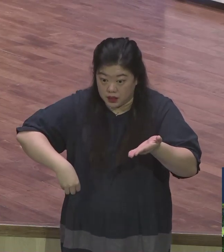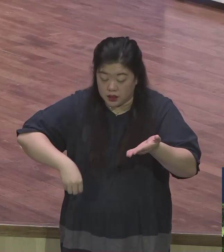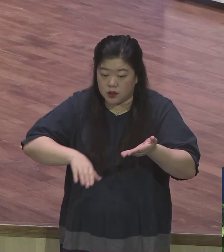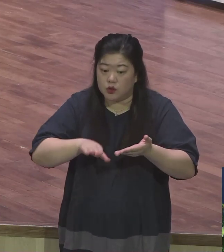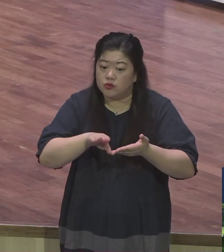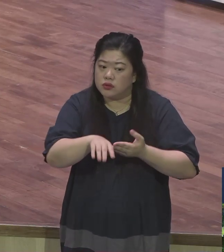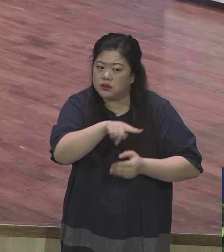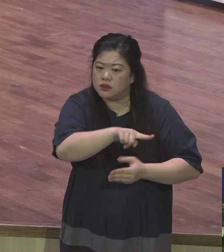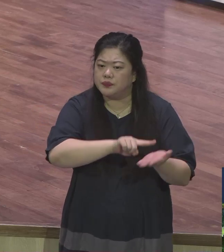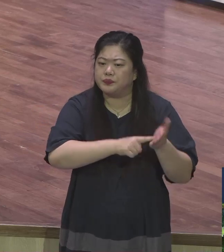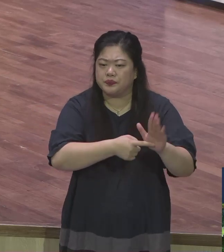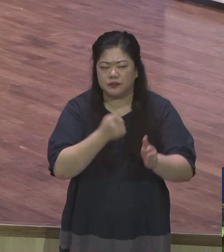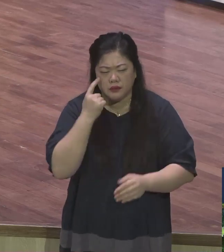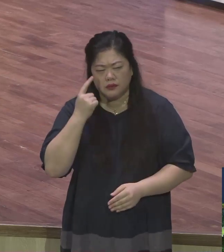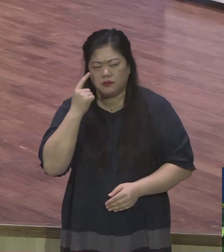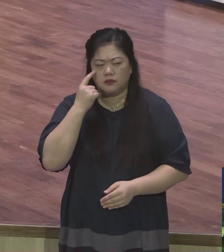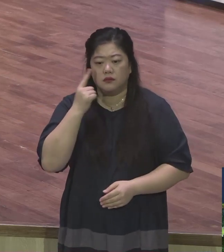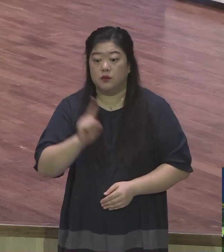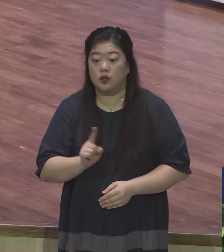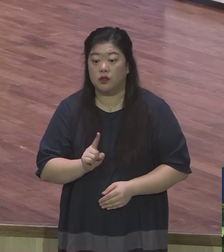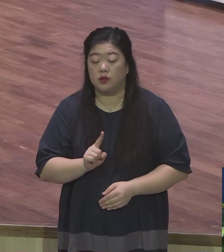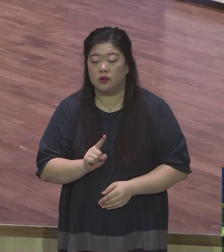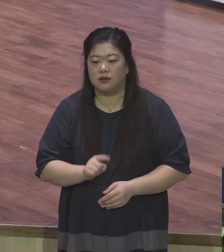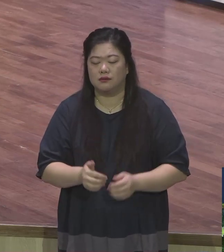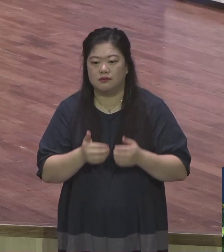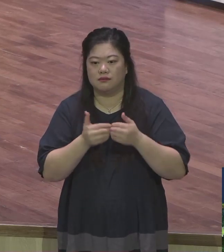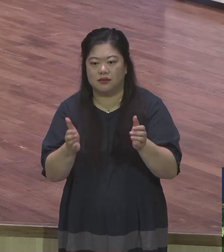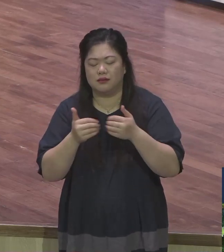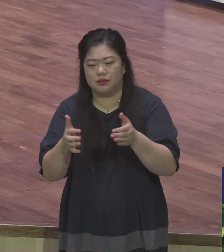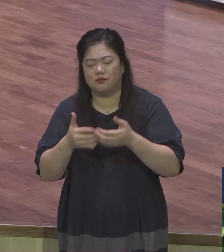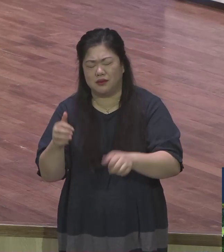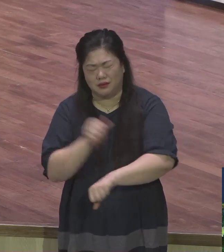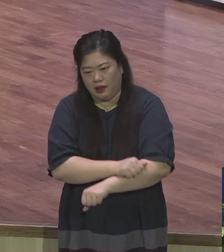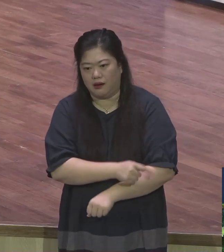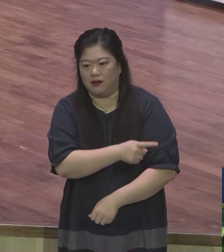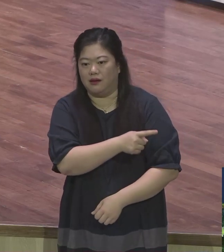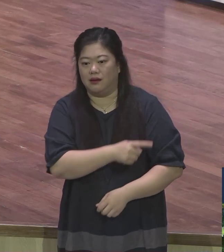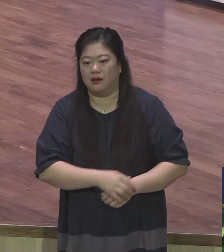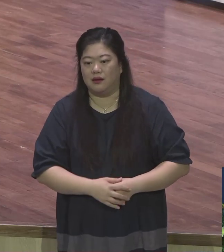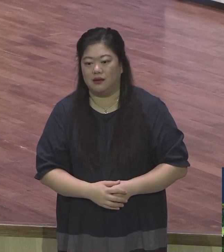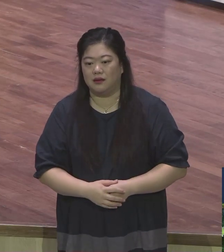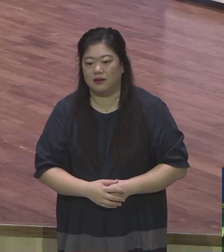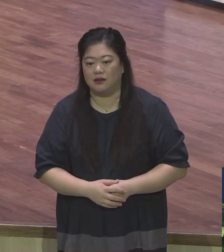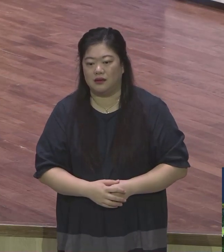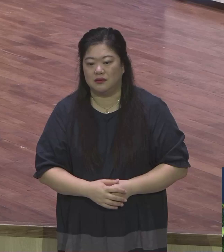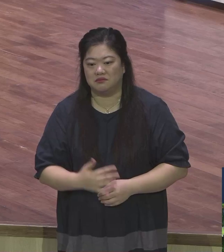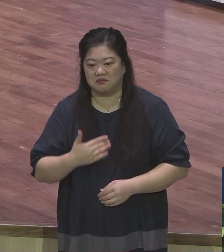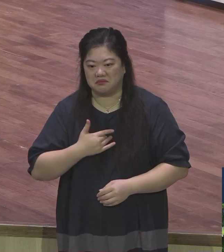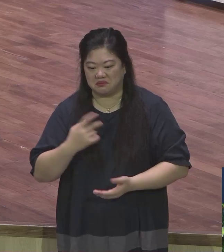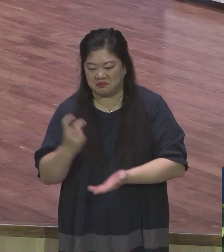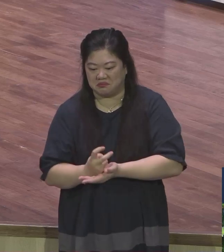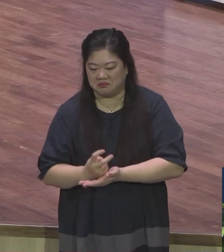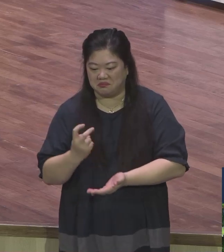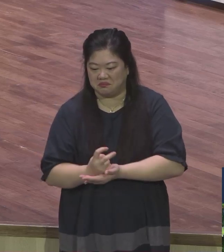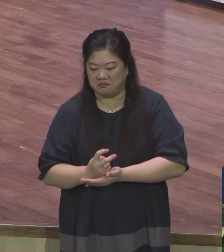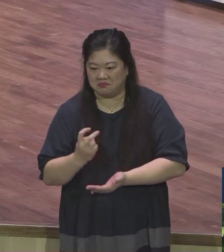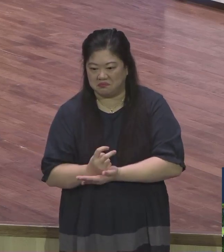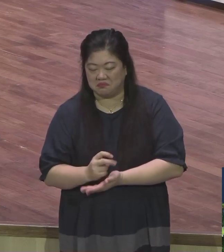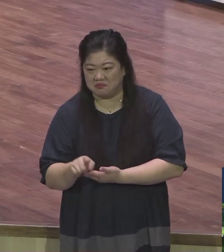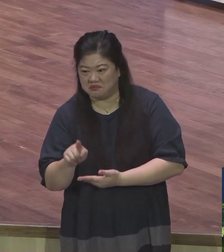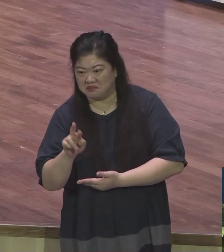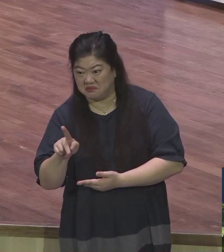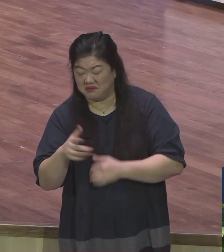딱 하나 있어요. 그게 뭐냐. 상처를 줍니다. 상처를. 그 나타나는 증거가 상처를 줘요.